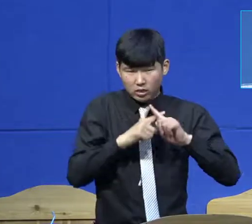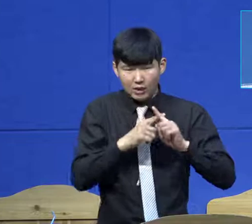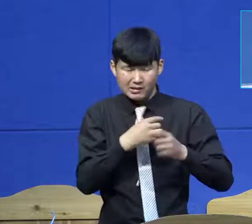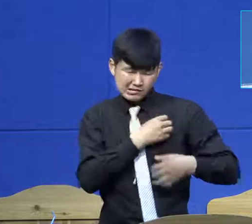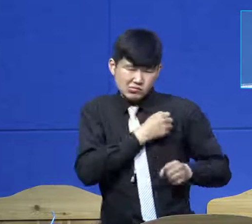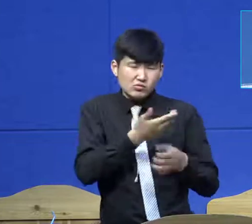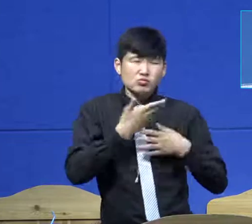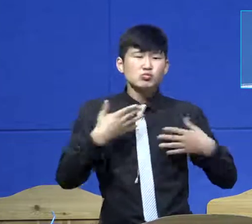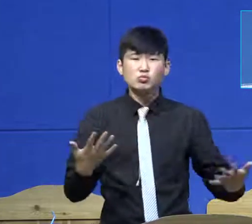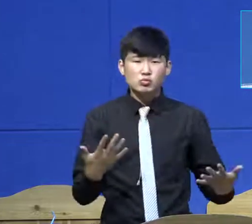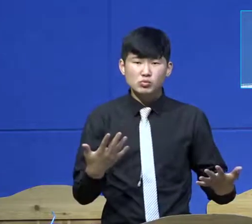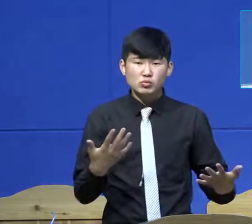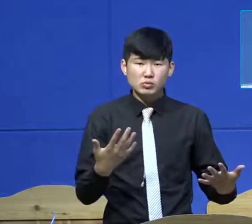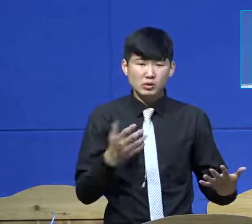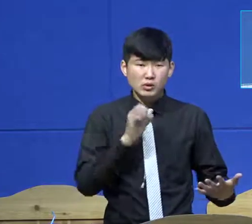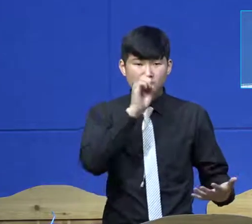Саул.